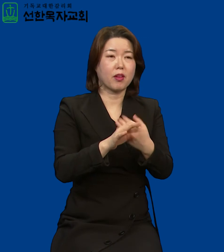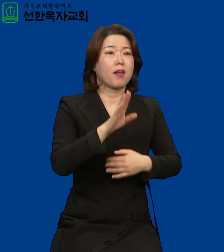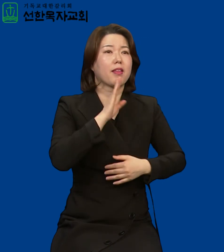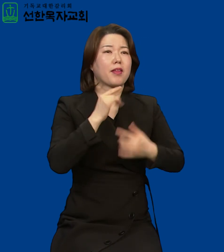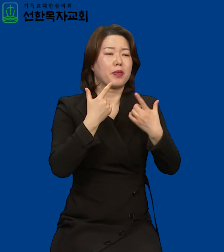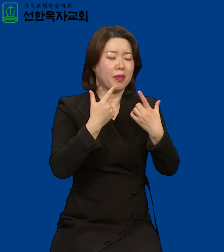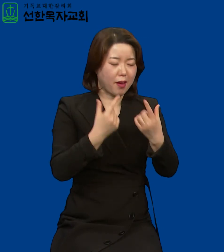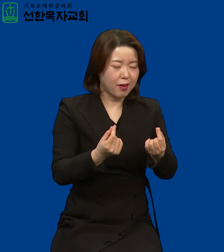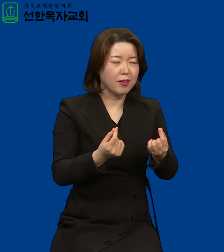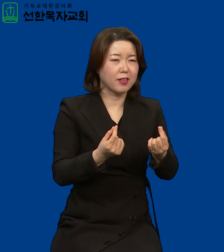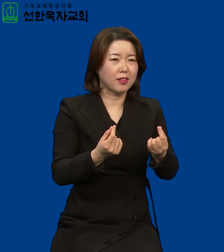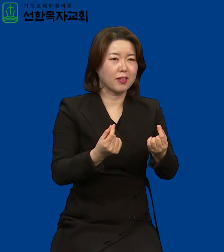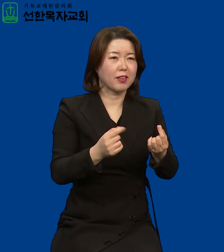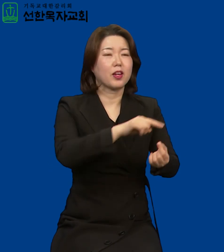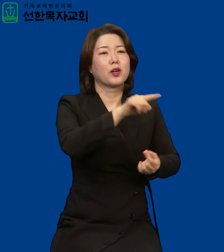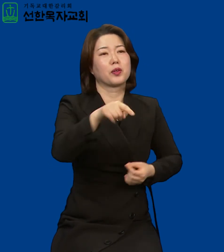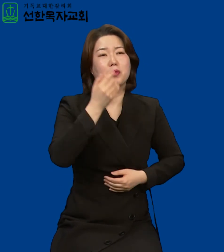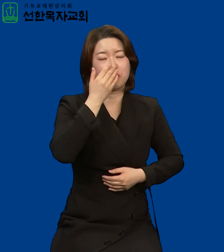당연히 그렇게 되는 거죠.